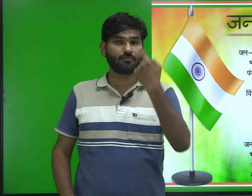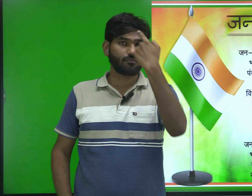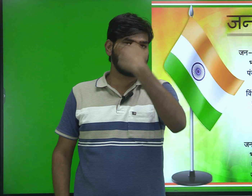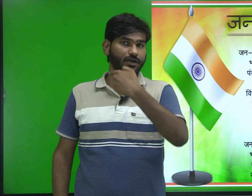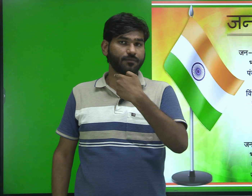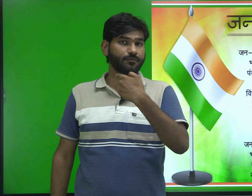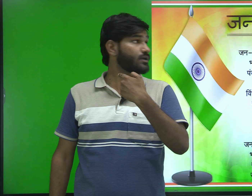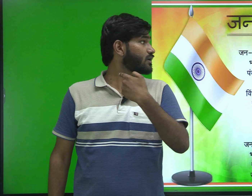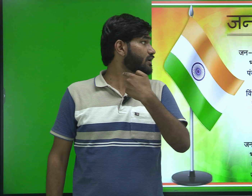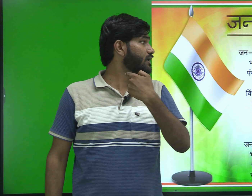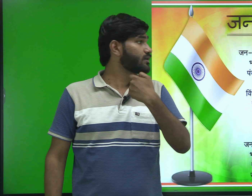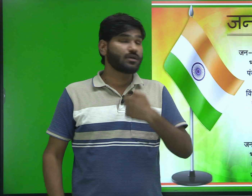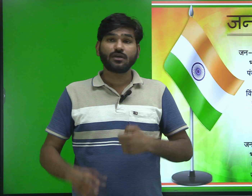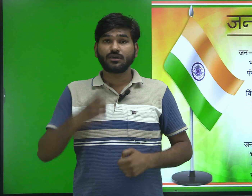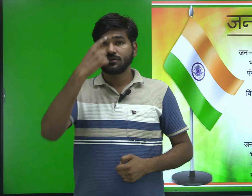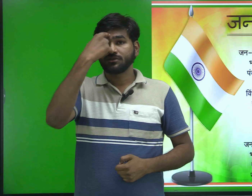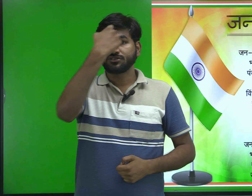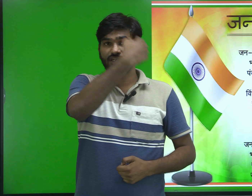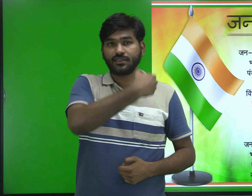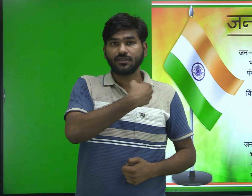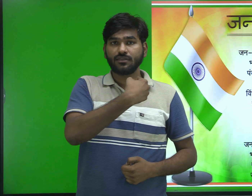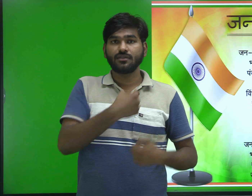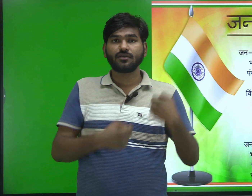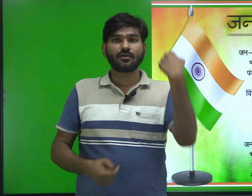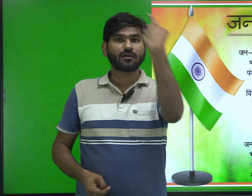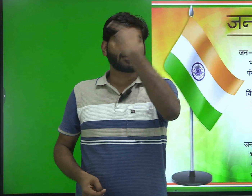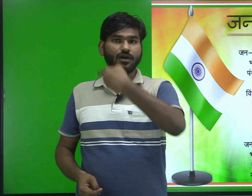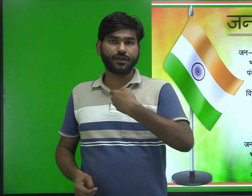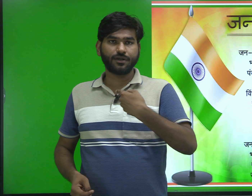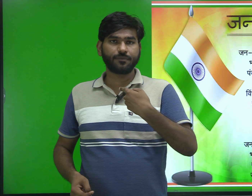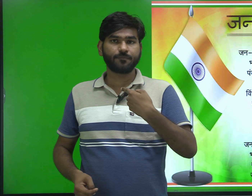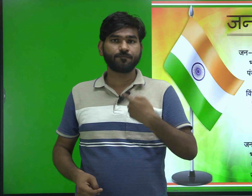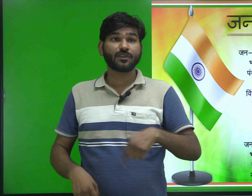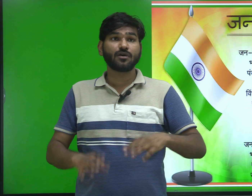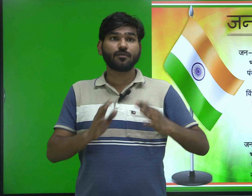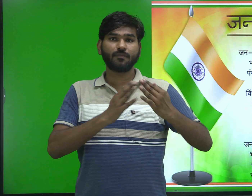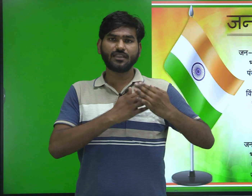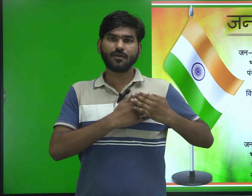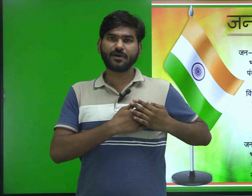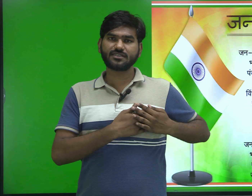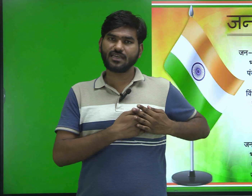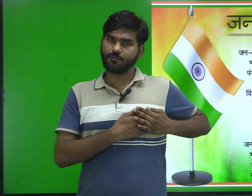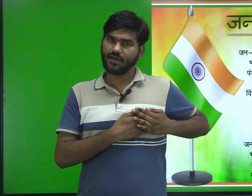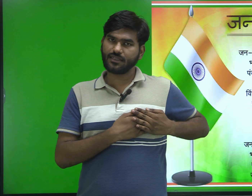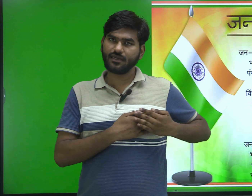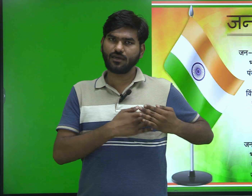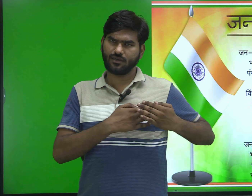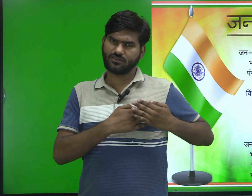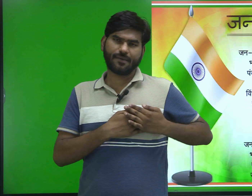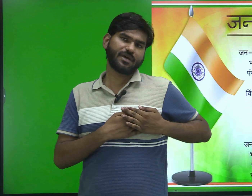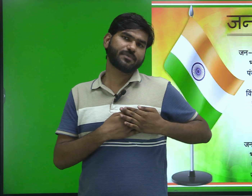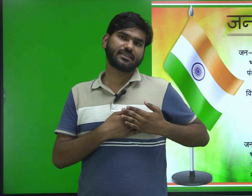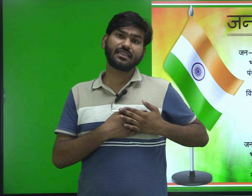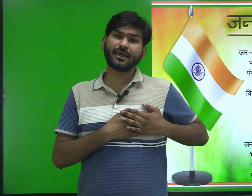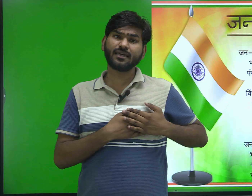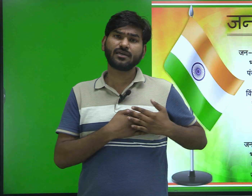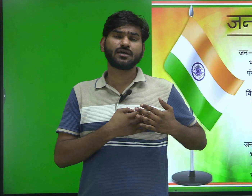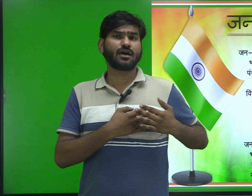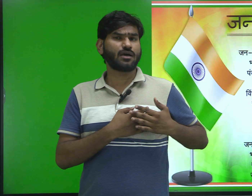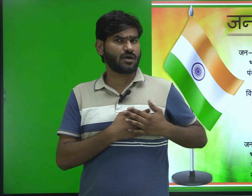मन, गण, जन, गण। मन के पास यहाँ पे आना है, जहाँ पे आपका दिल है, हार्ट